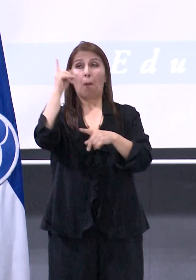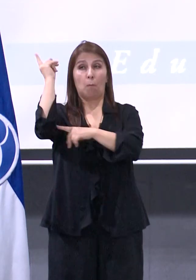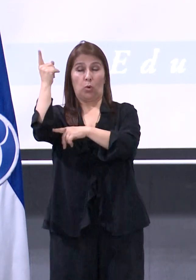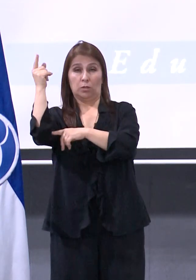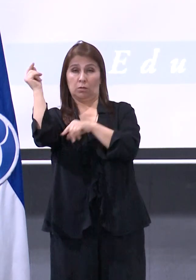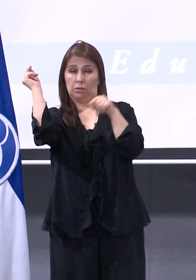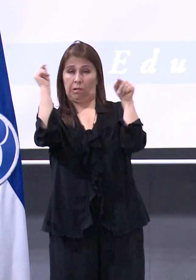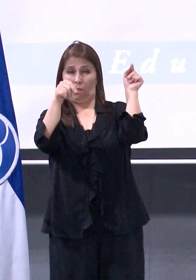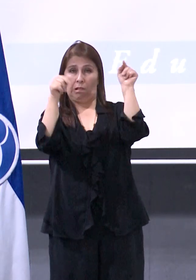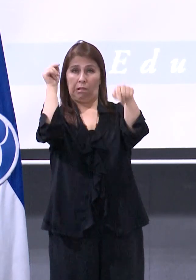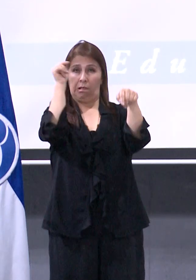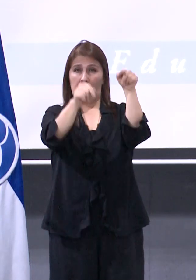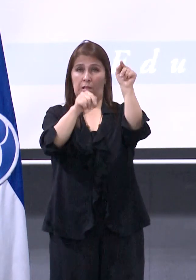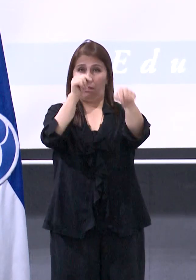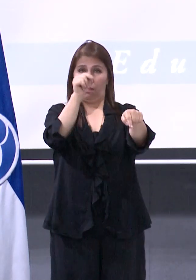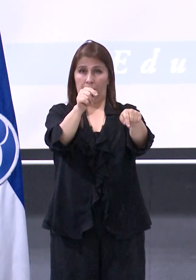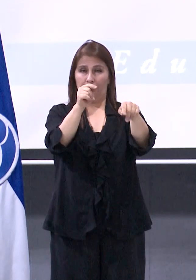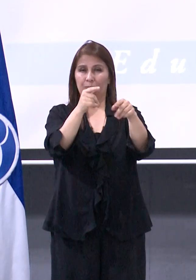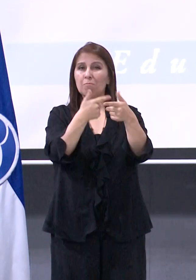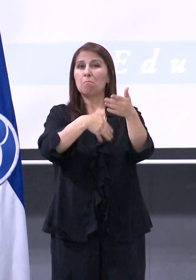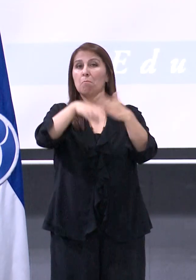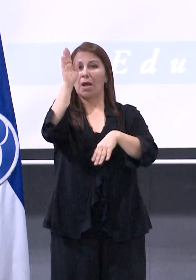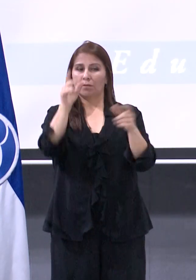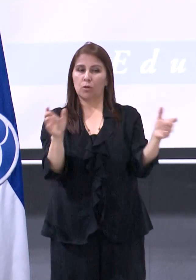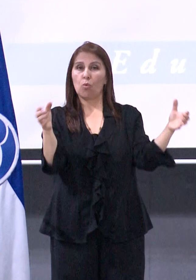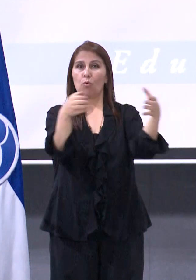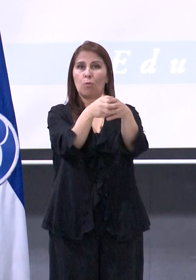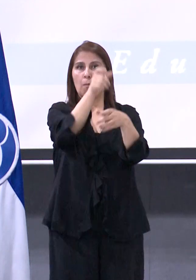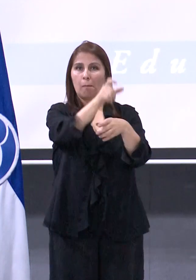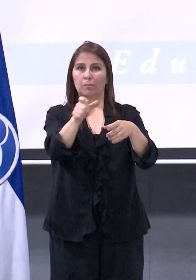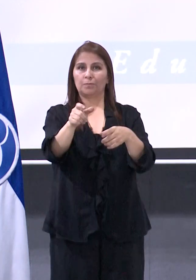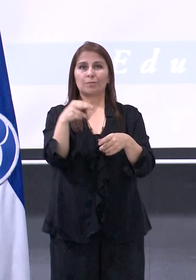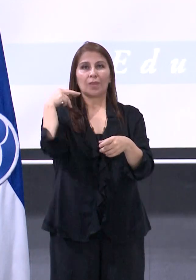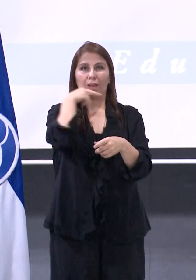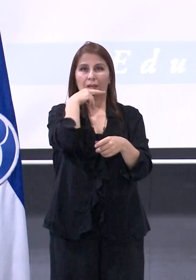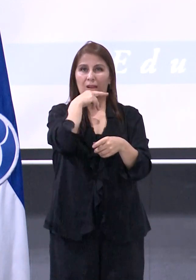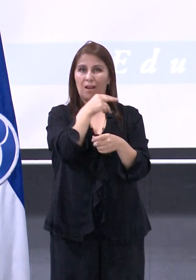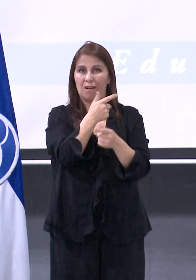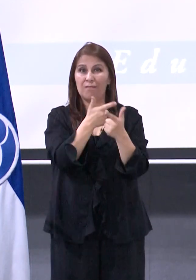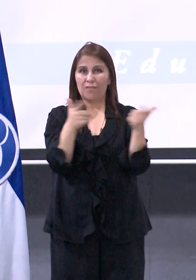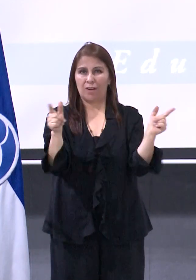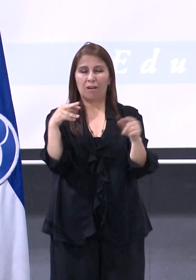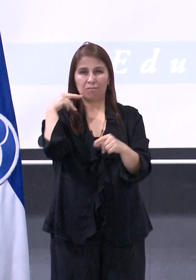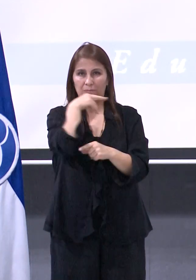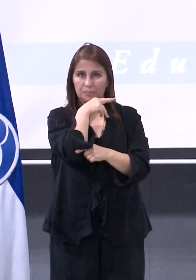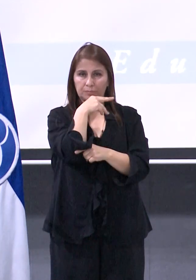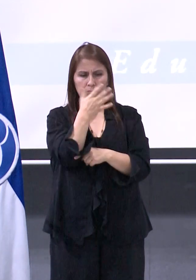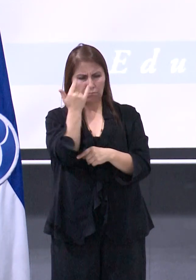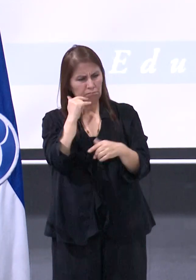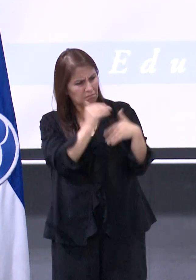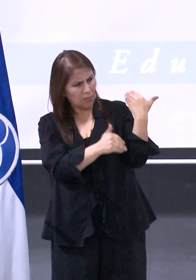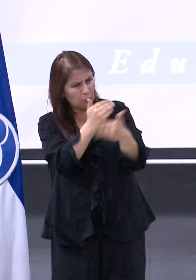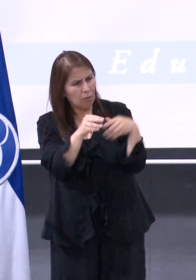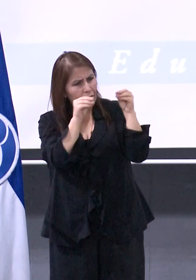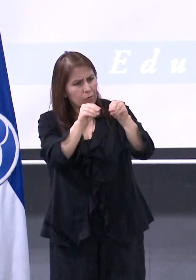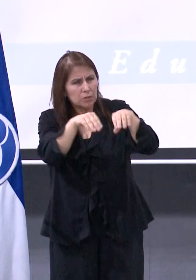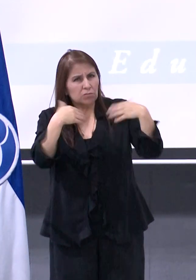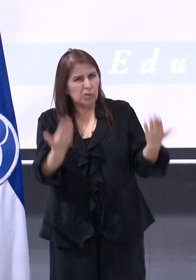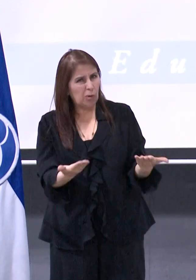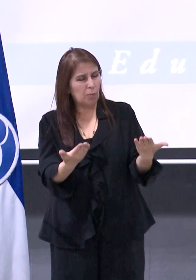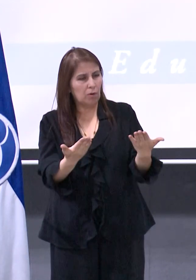fundamentalmente liberales por digamos diferencias en los planteamientos de formación que